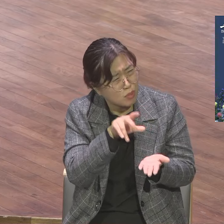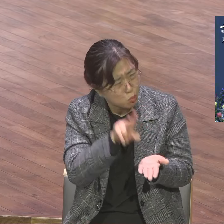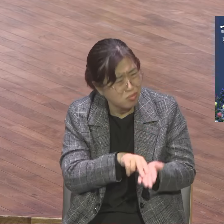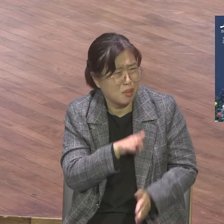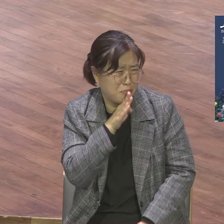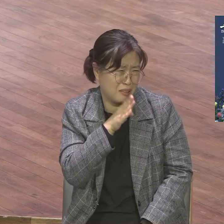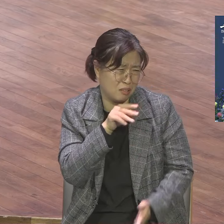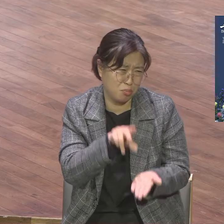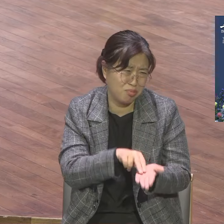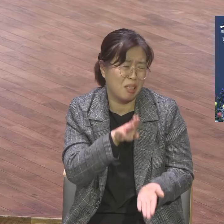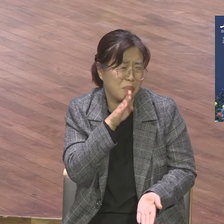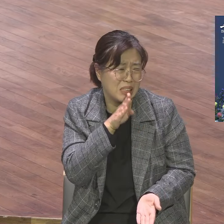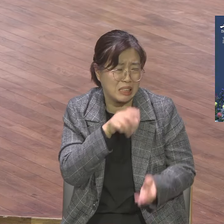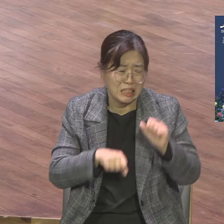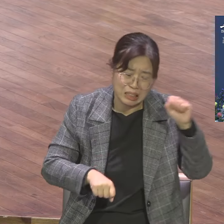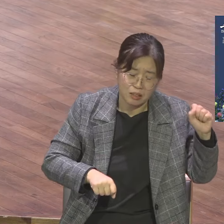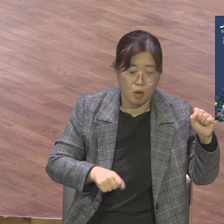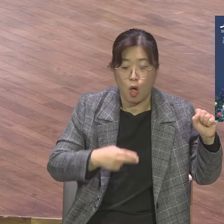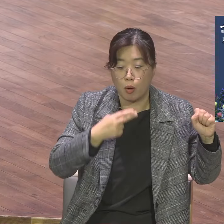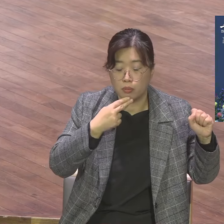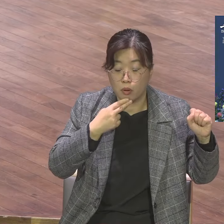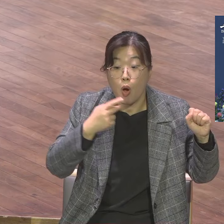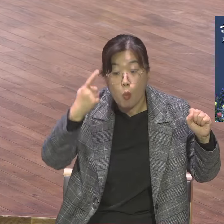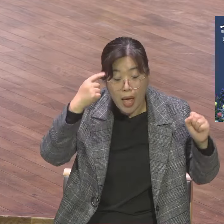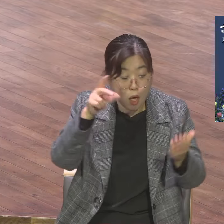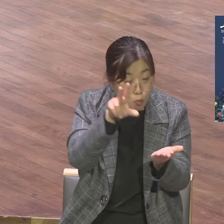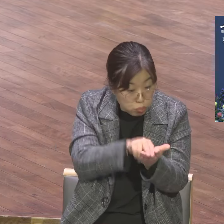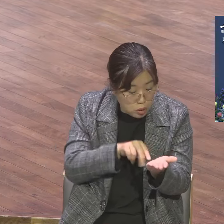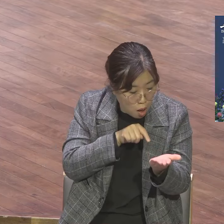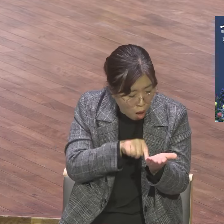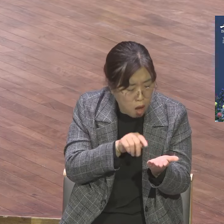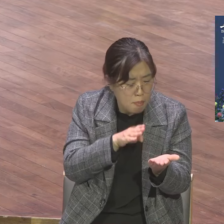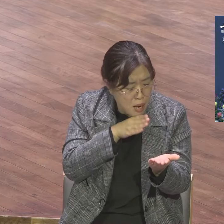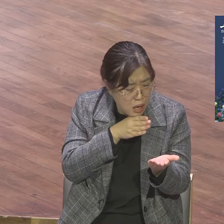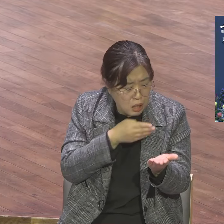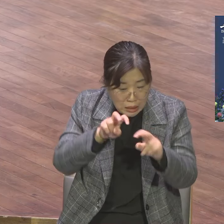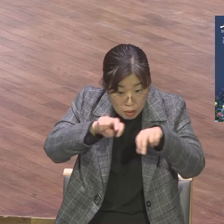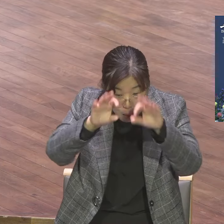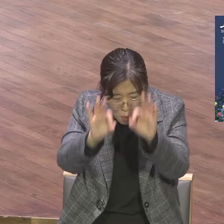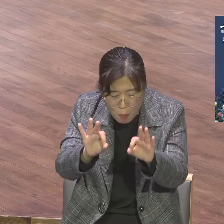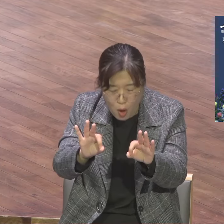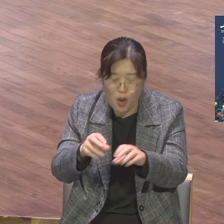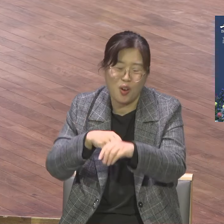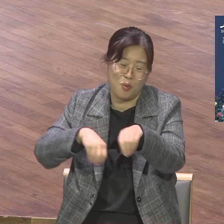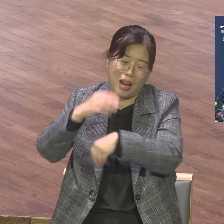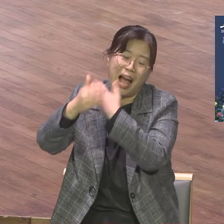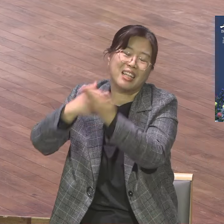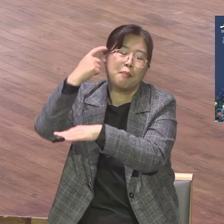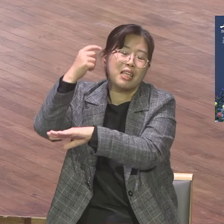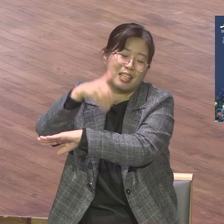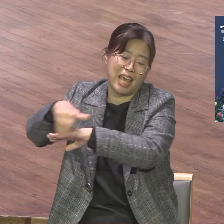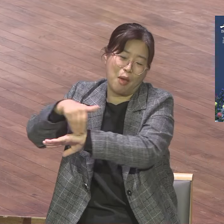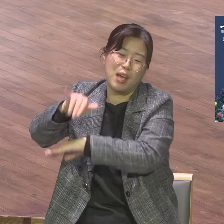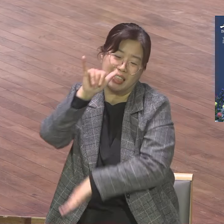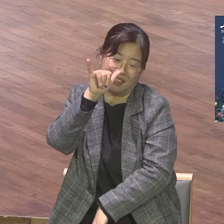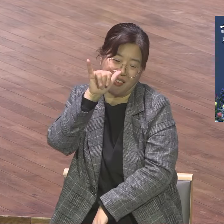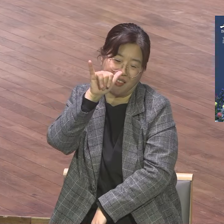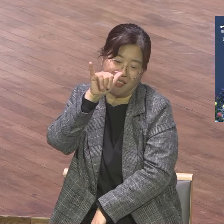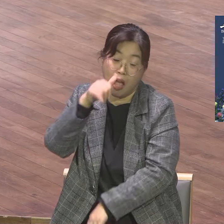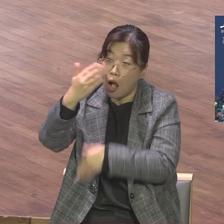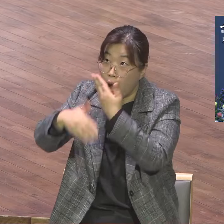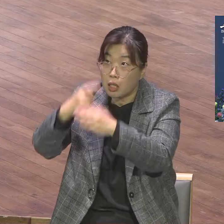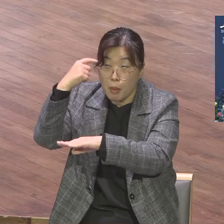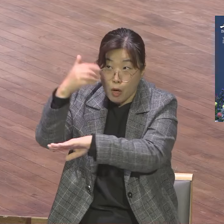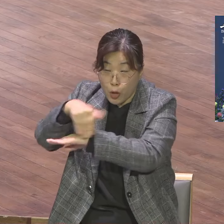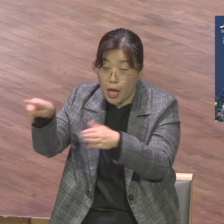이스라엘 백성들이 원망과 불평의 삶을 산 이유가 여기 있습니다. 이들은 하나님의 절대 계획을 보지